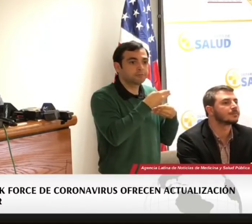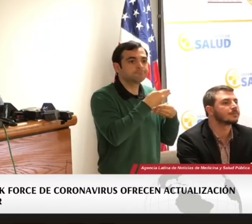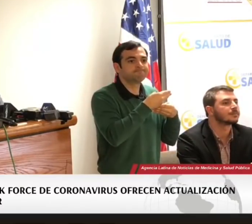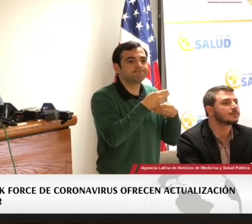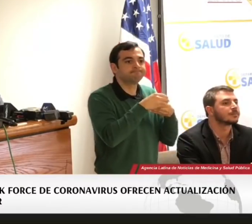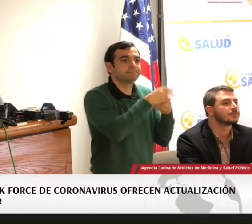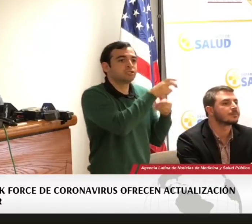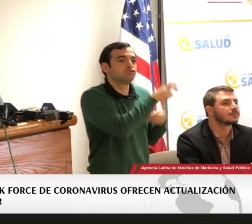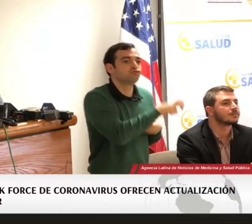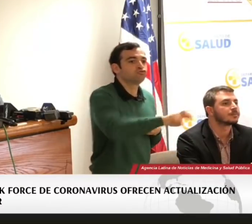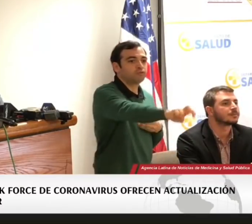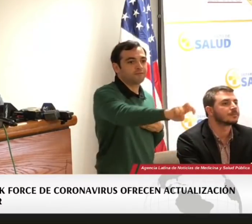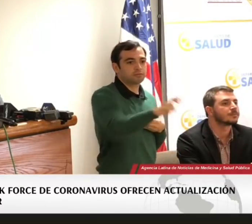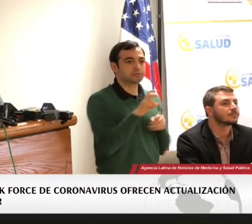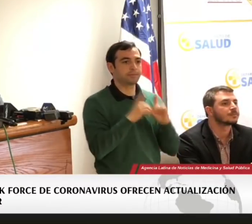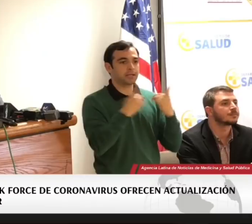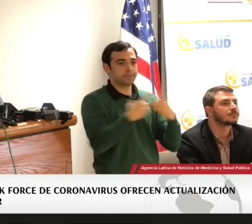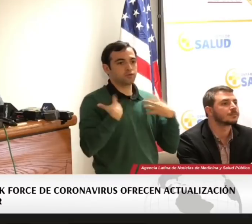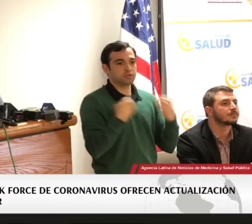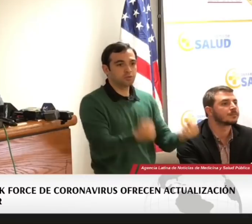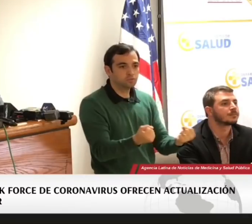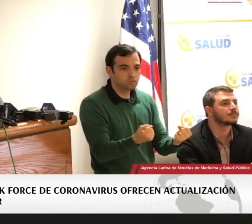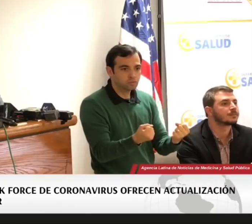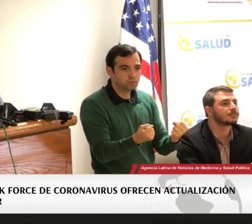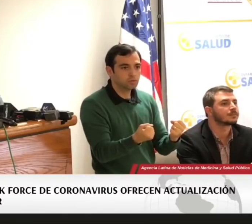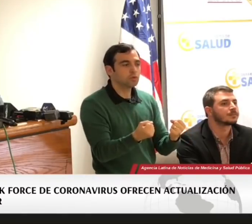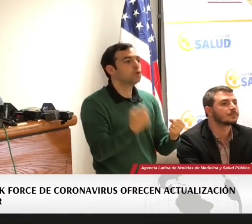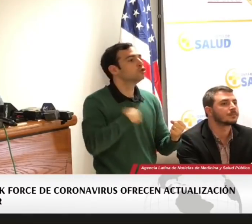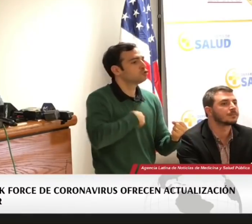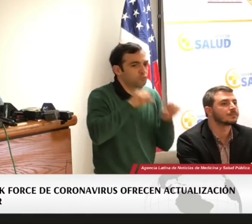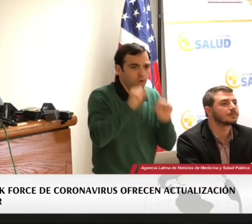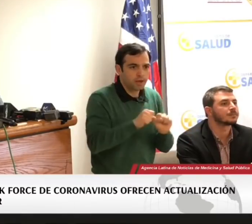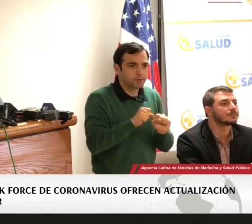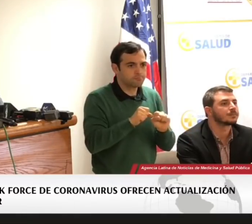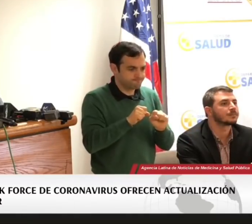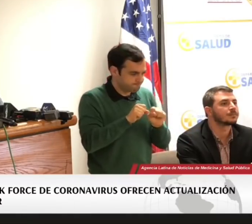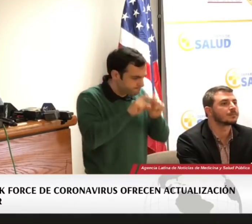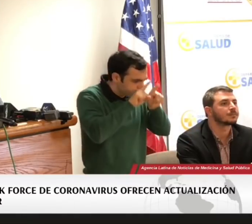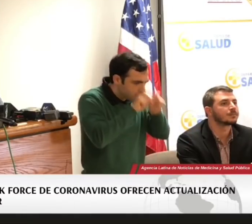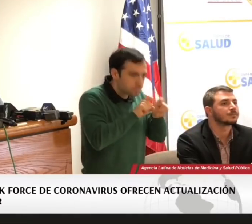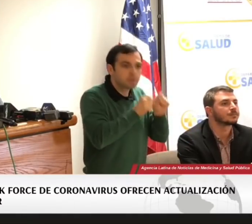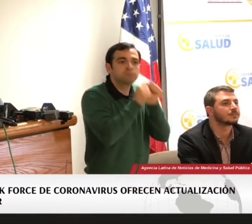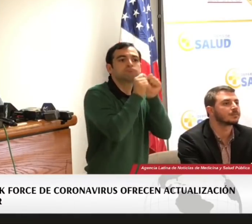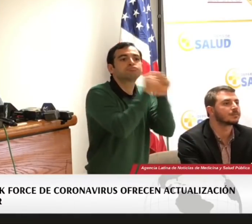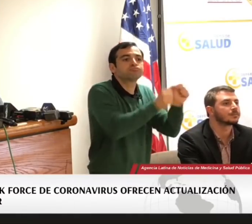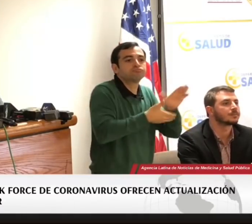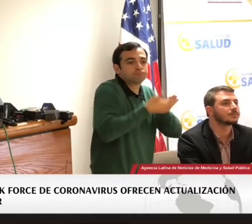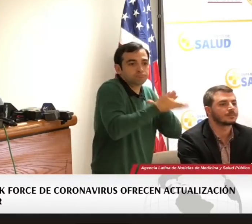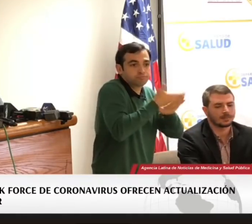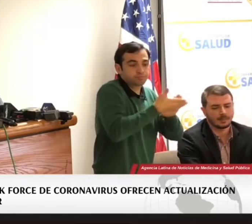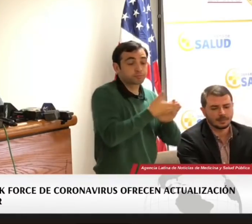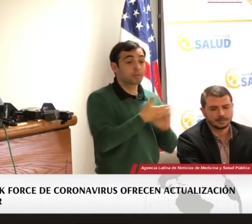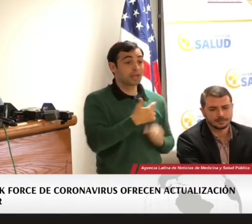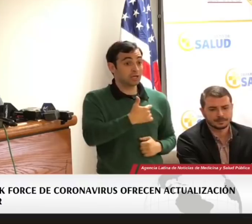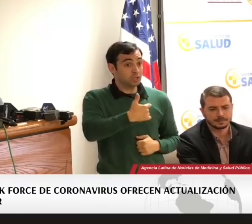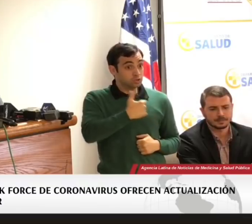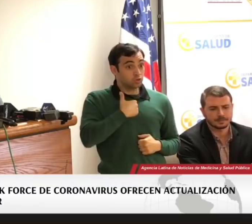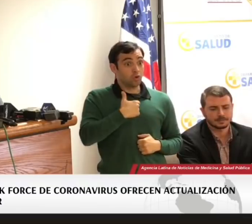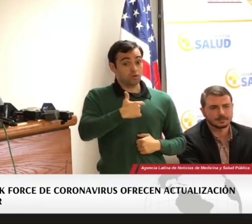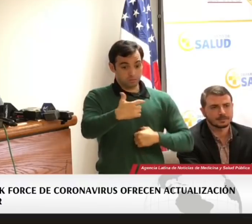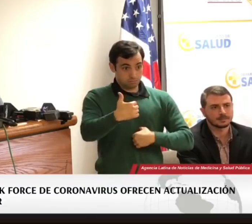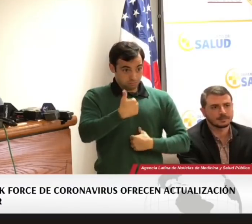transferidos al Departamento de Salud para que nosotros podamos realizar estas pruebas. Así que yo estaba en